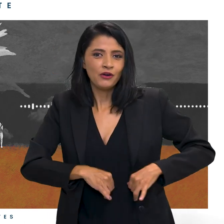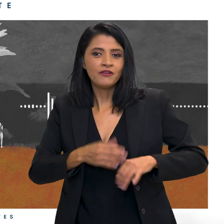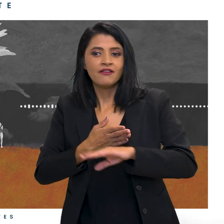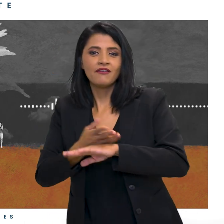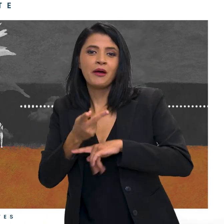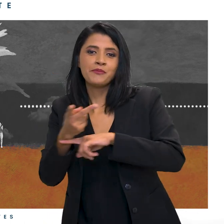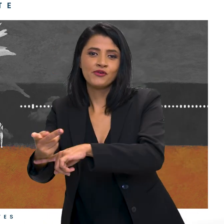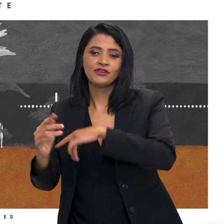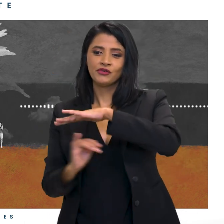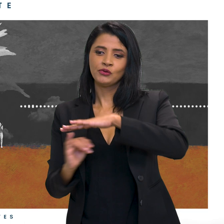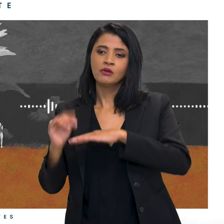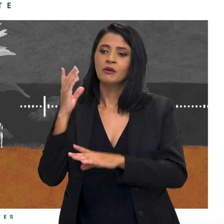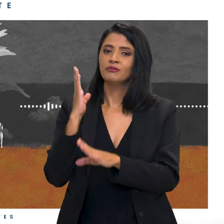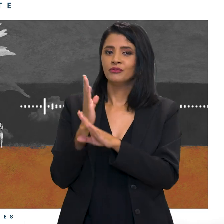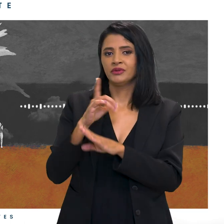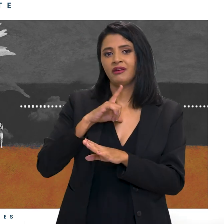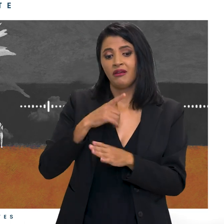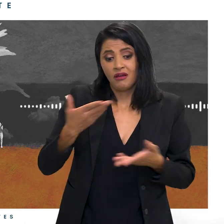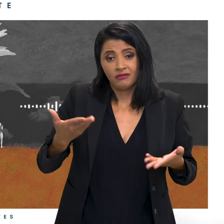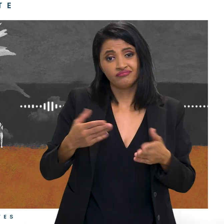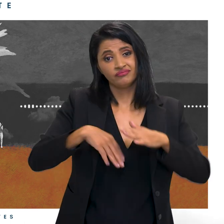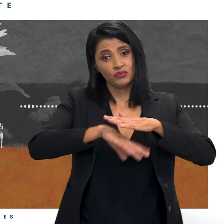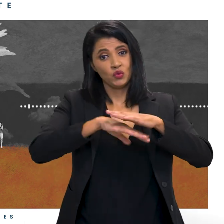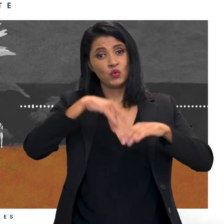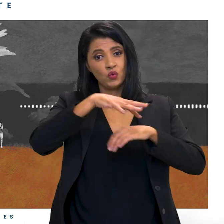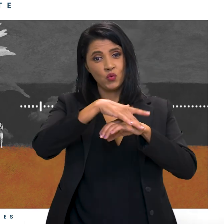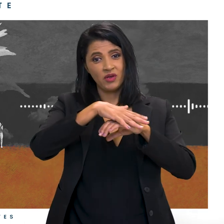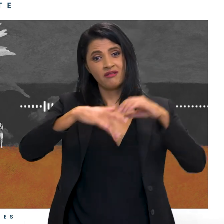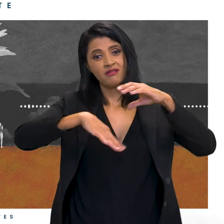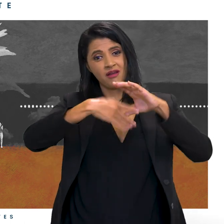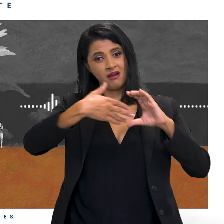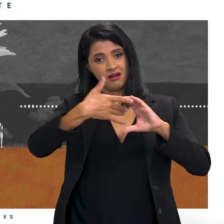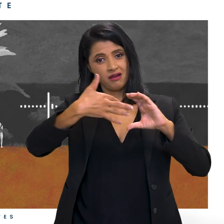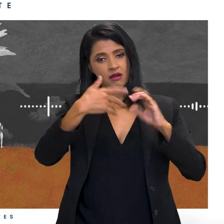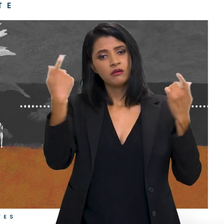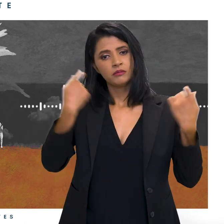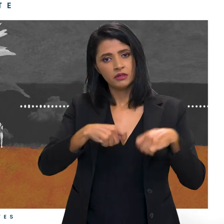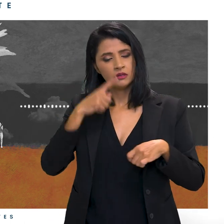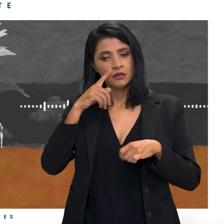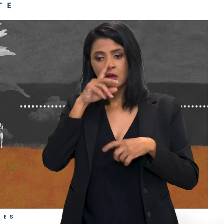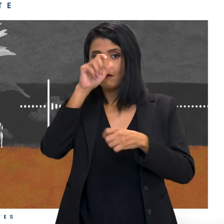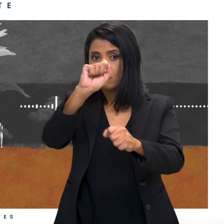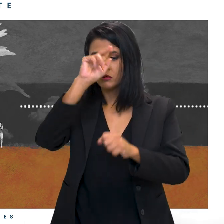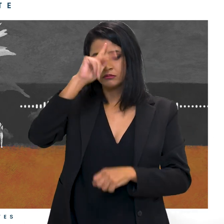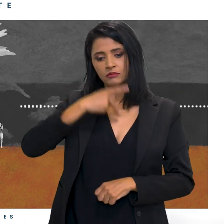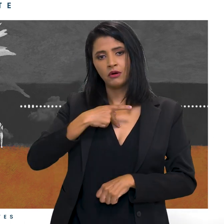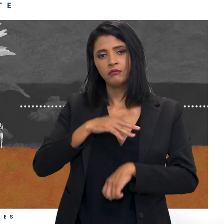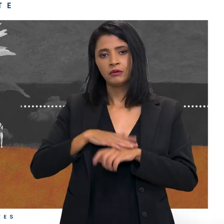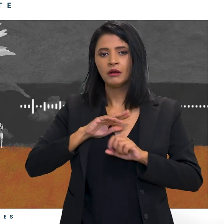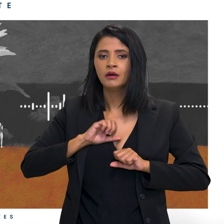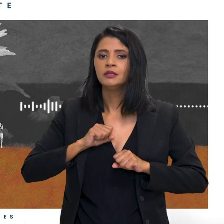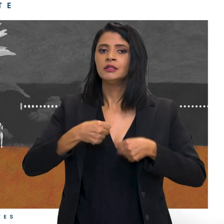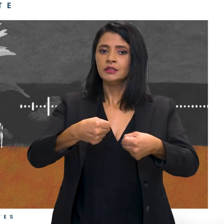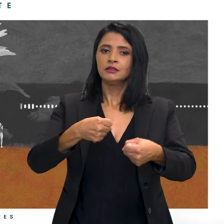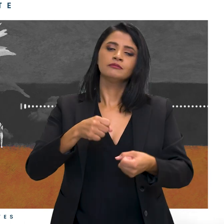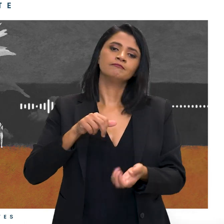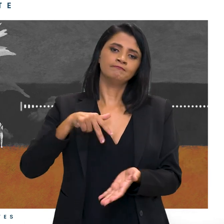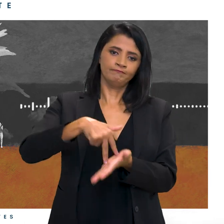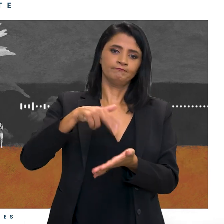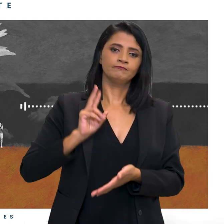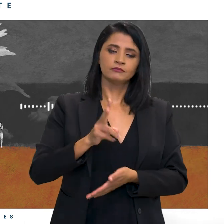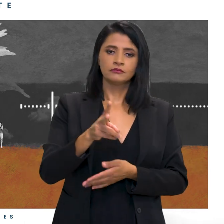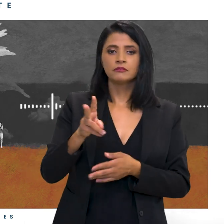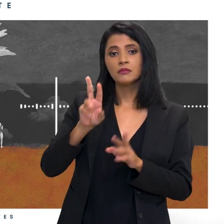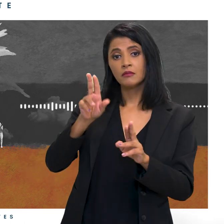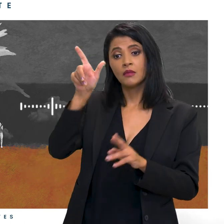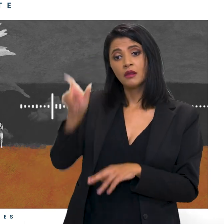apoio no Instituto por ter descoberto uma doença rara e que agora precisa da força para si mesma. A gente espera de